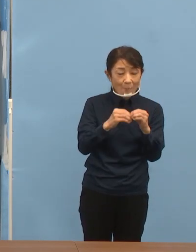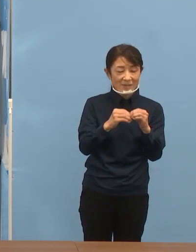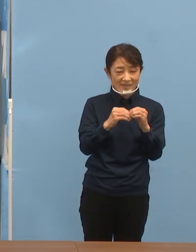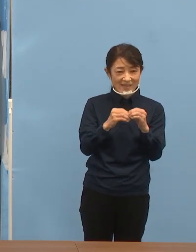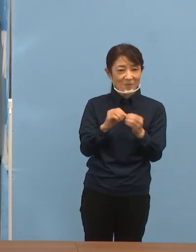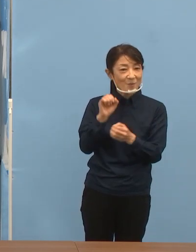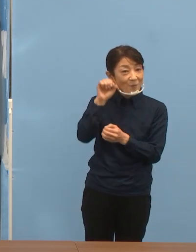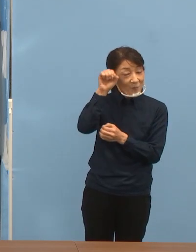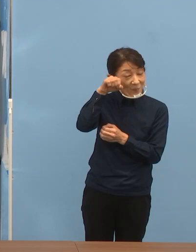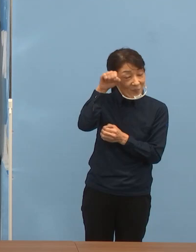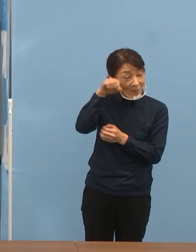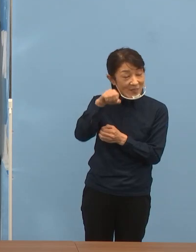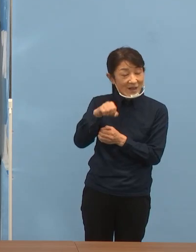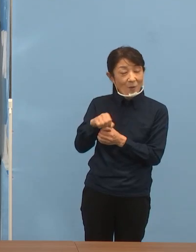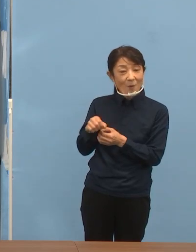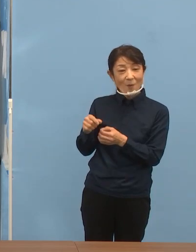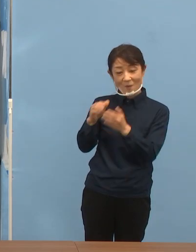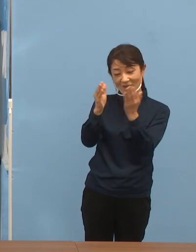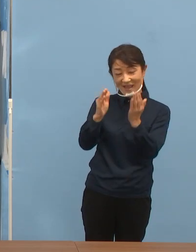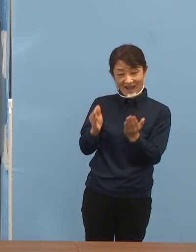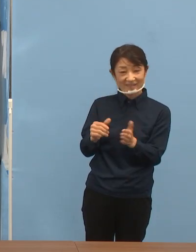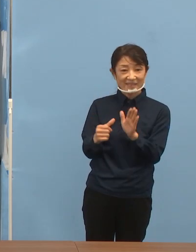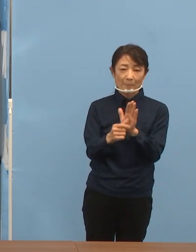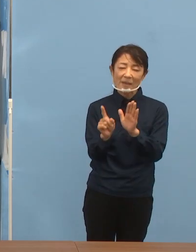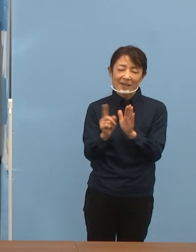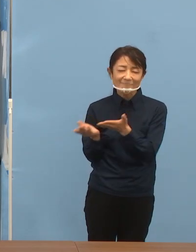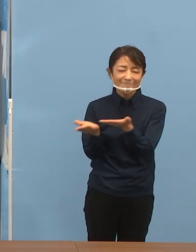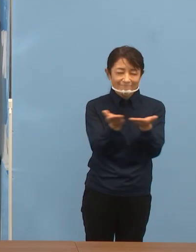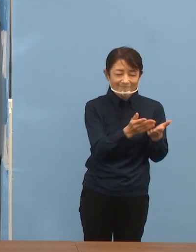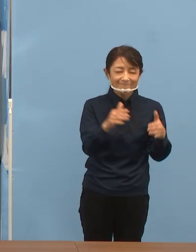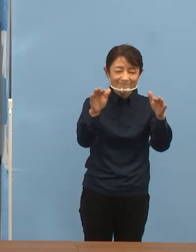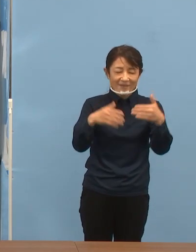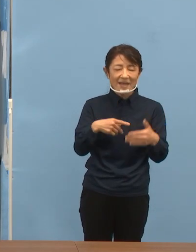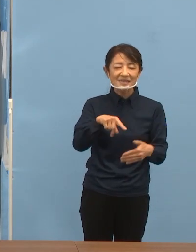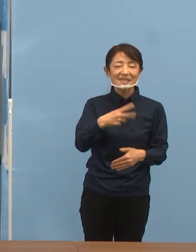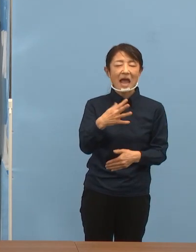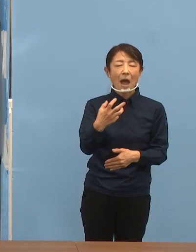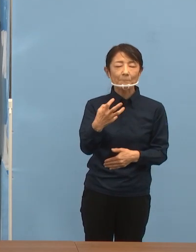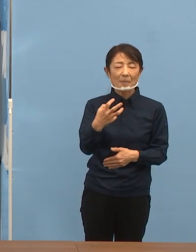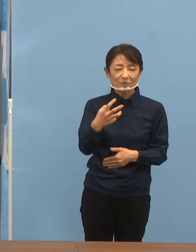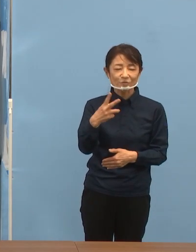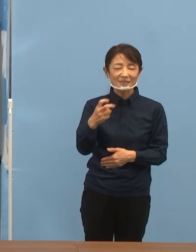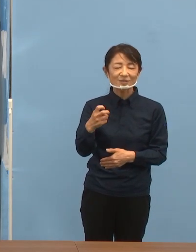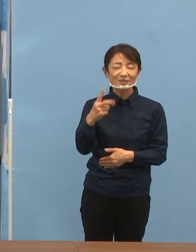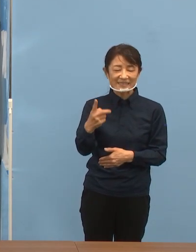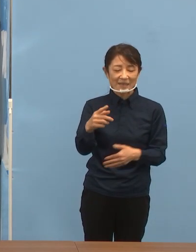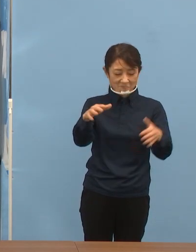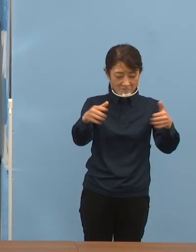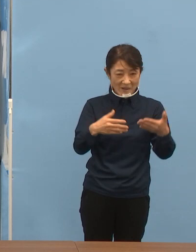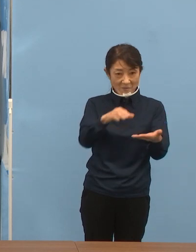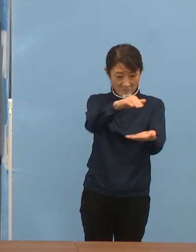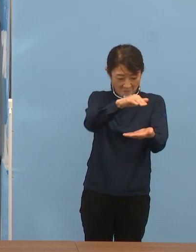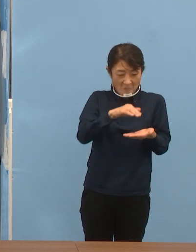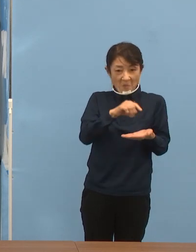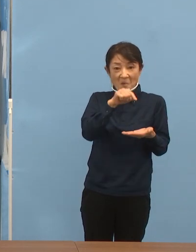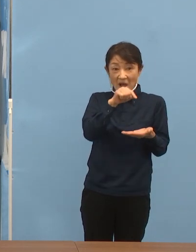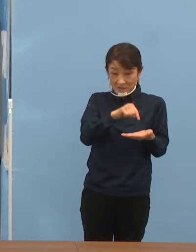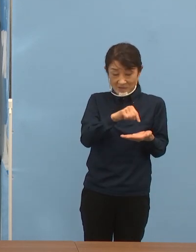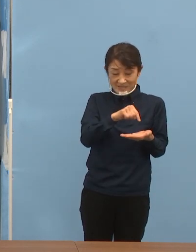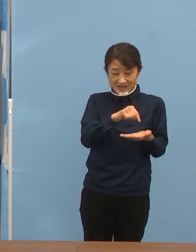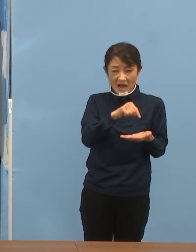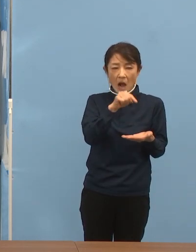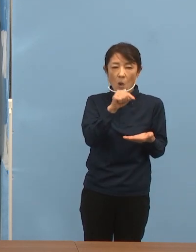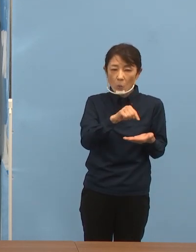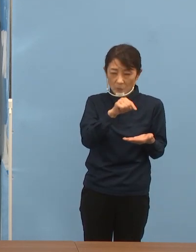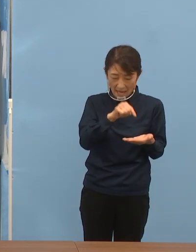を募集したところ、1841件ものご応募いただきました。これまでたくさんの応募作の